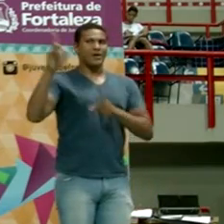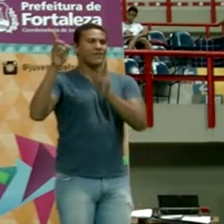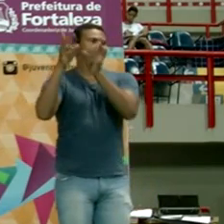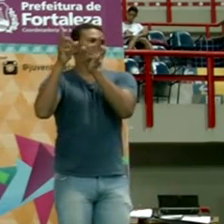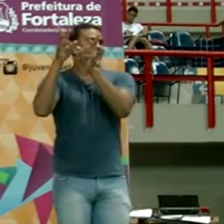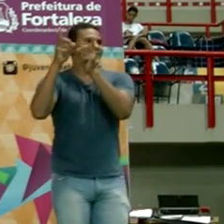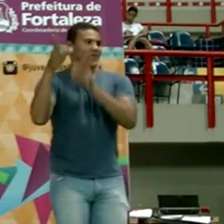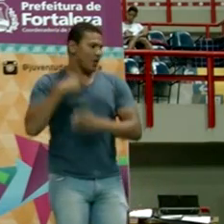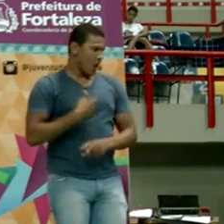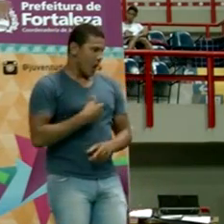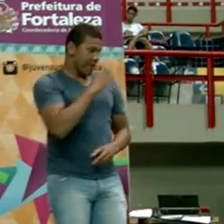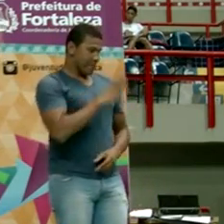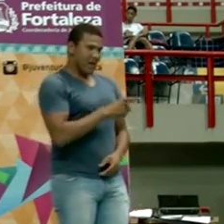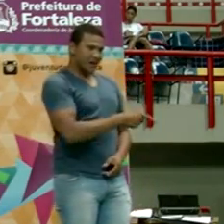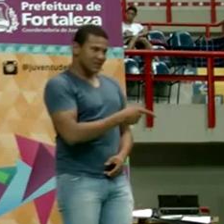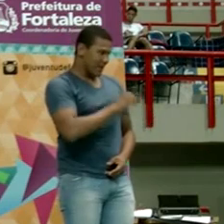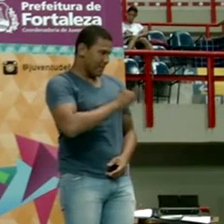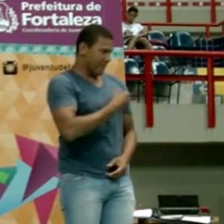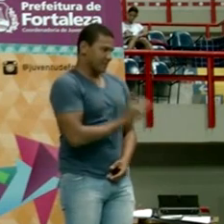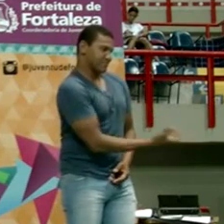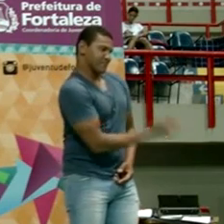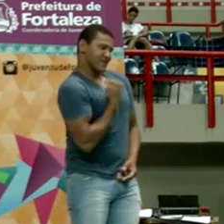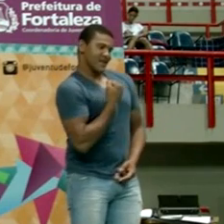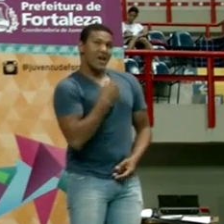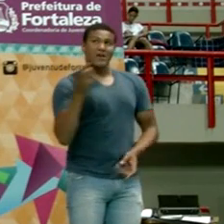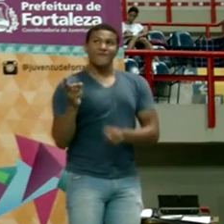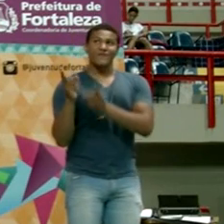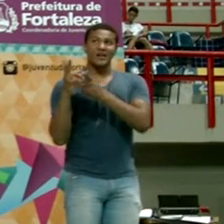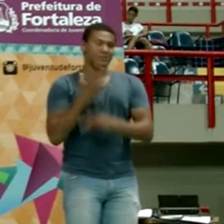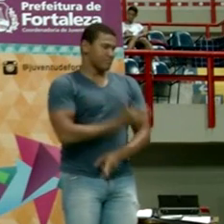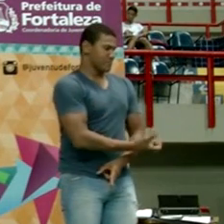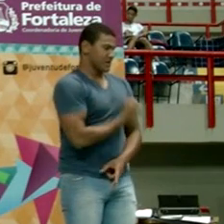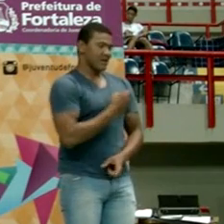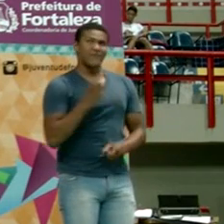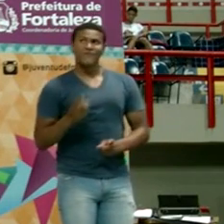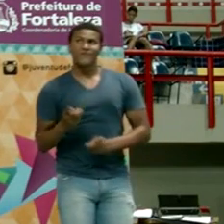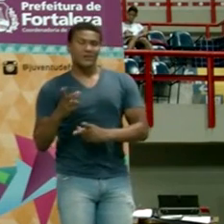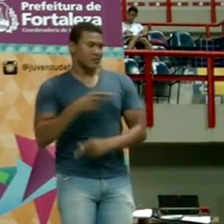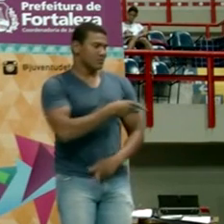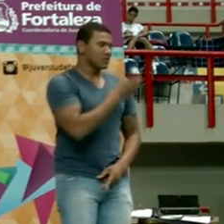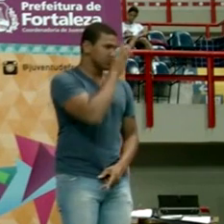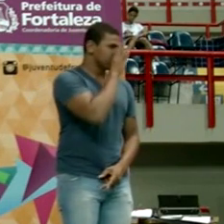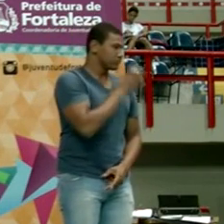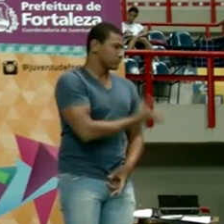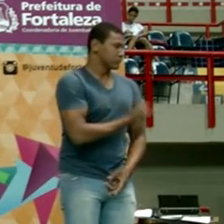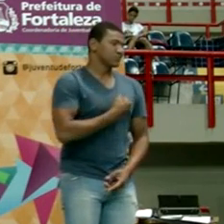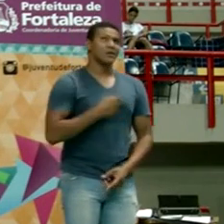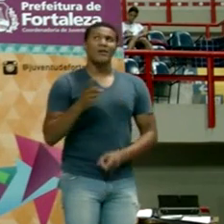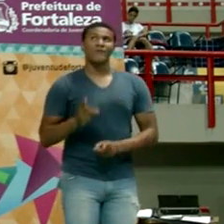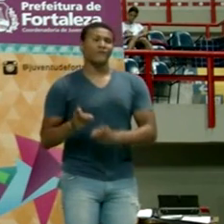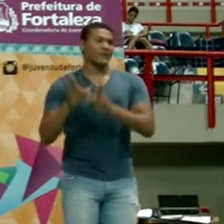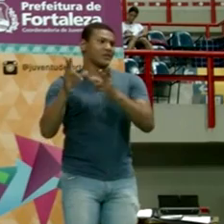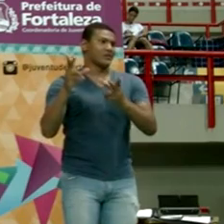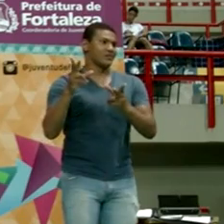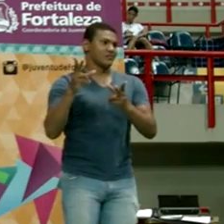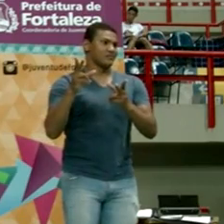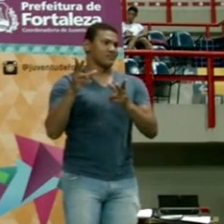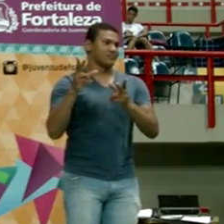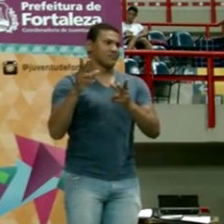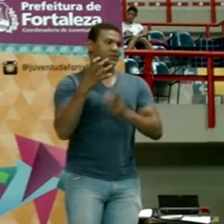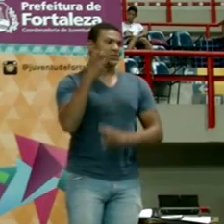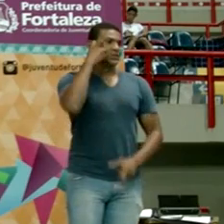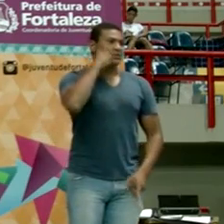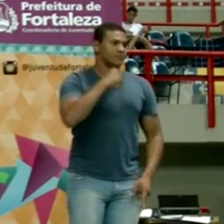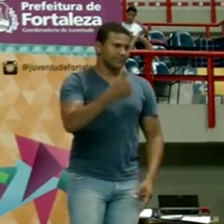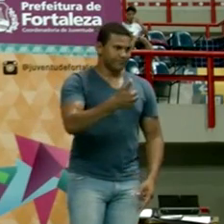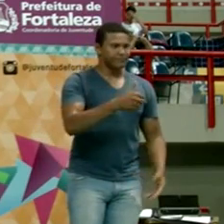os manufaturados aqui a preços altos. Entenderam? Muito bem. Mas aí veio